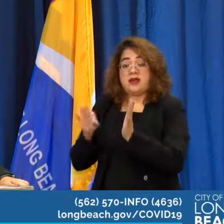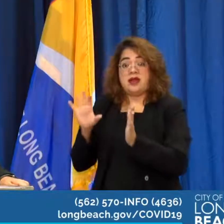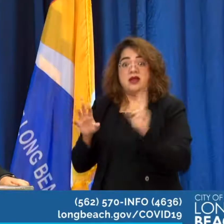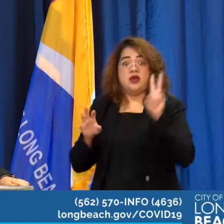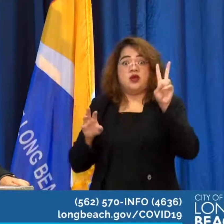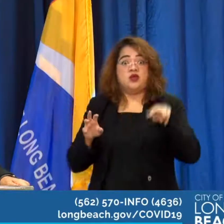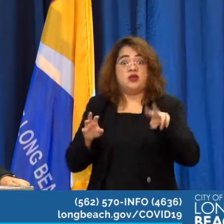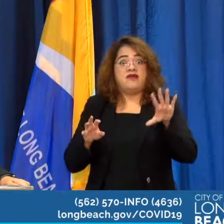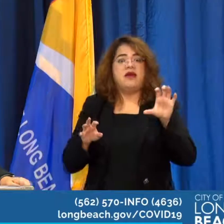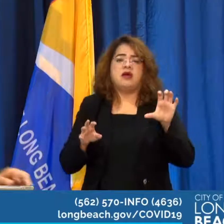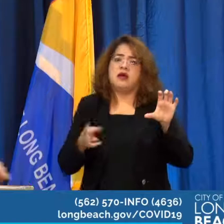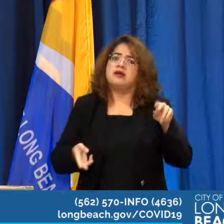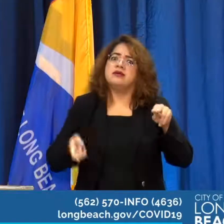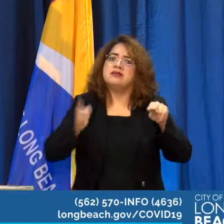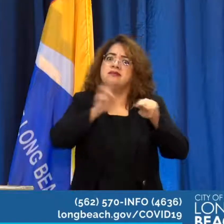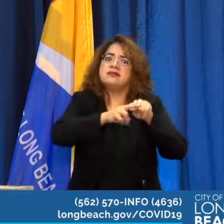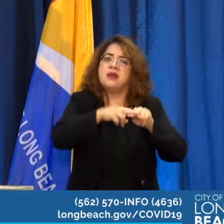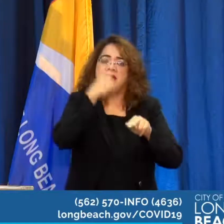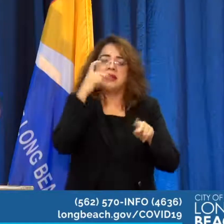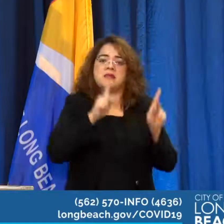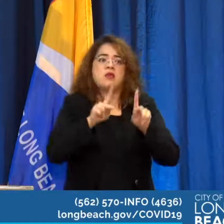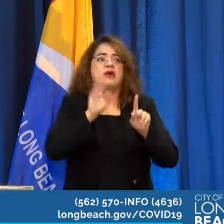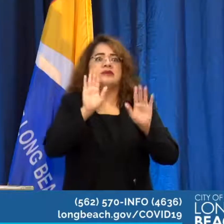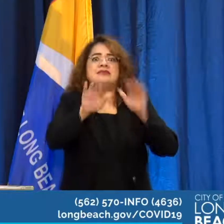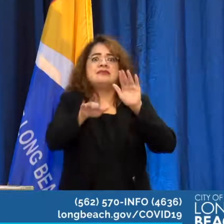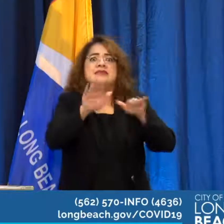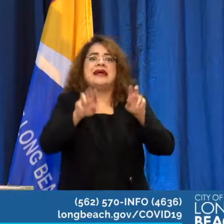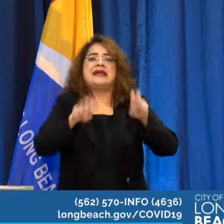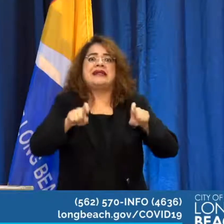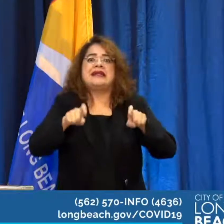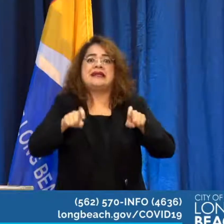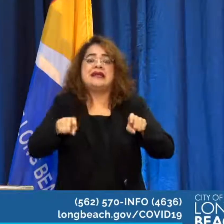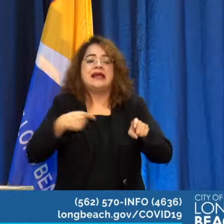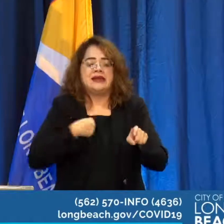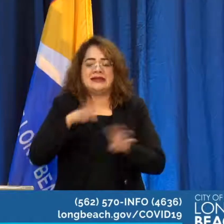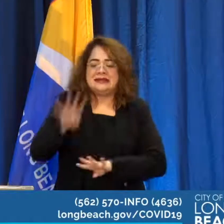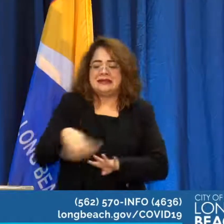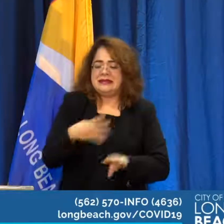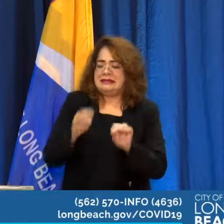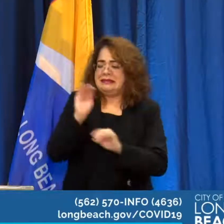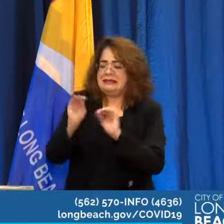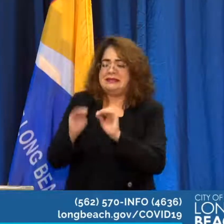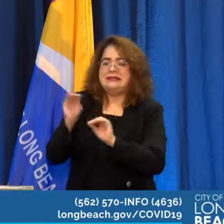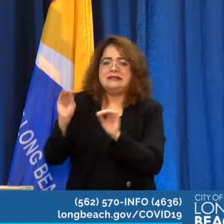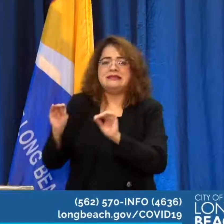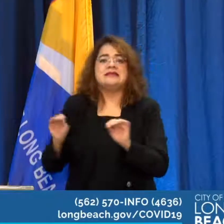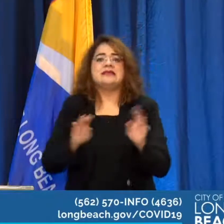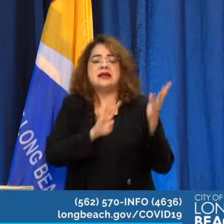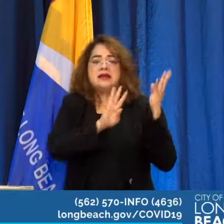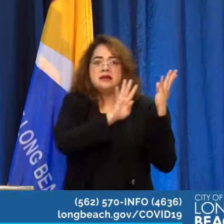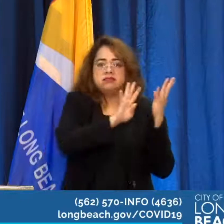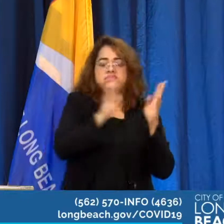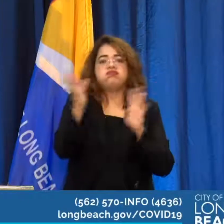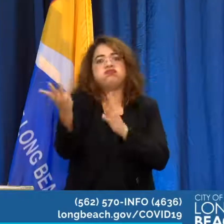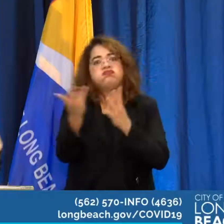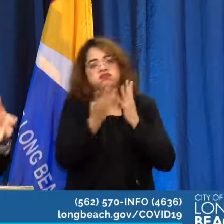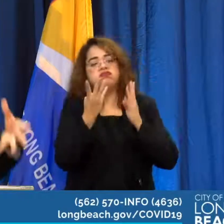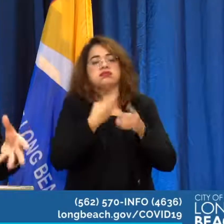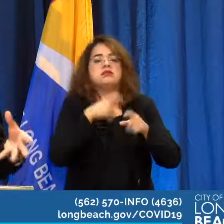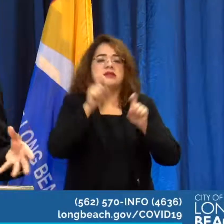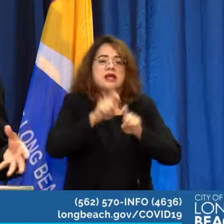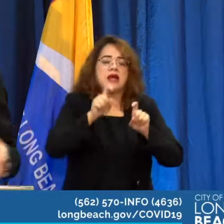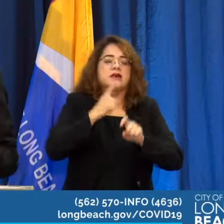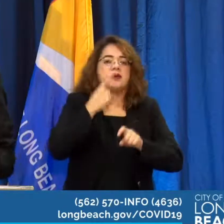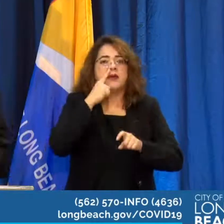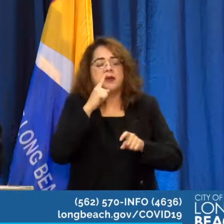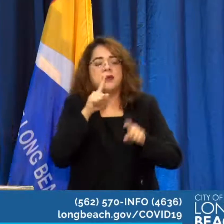que tenemos que mirar, porque eso es bastante gente que está viniendo ahora para tomarse examen en nuestros lugares